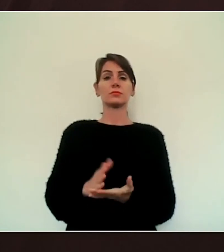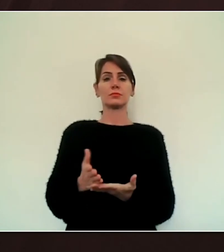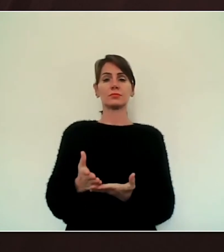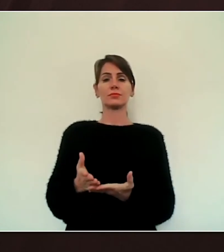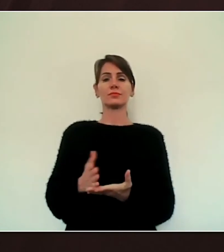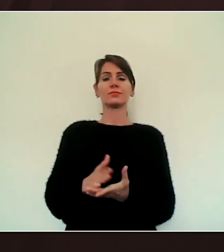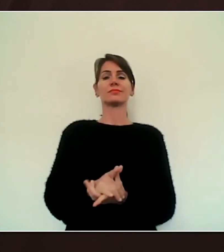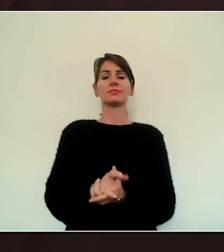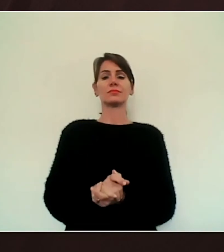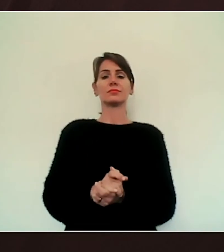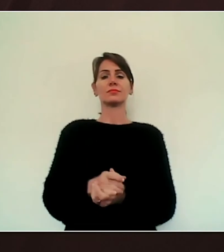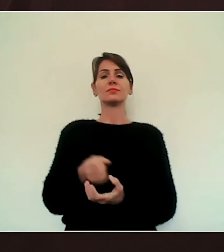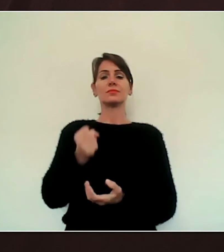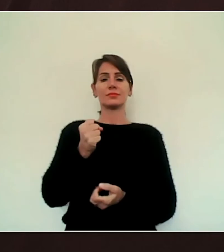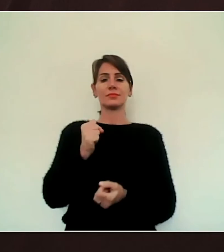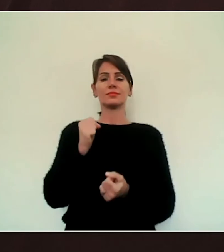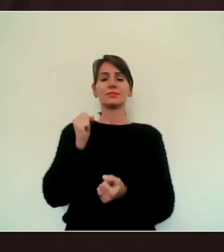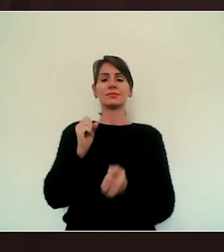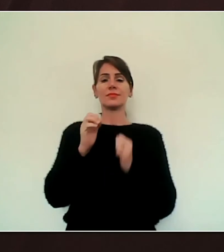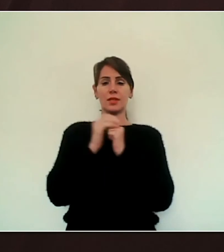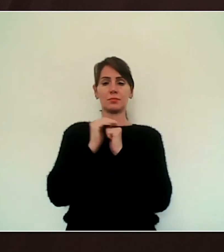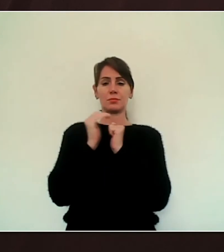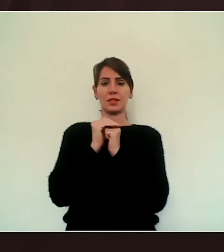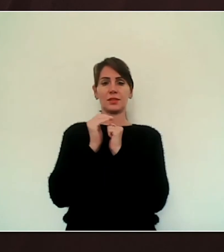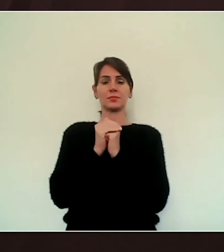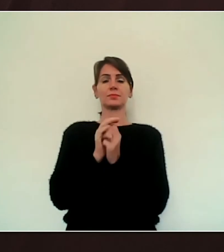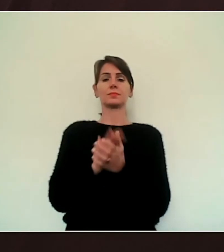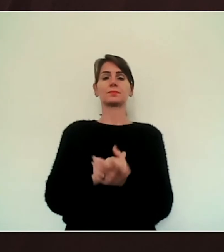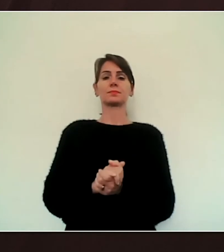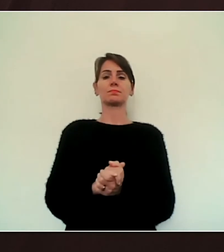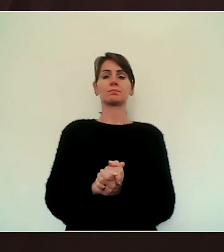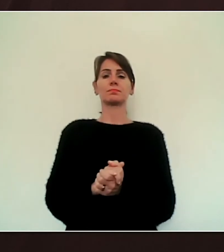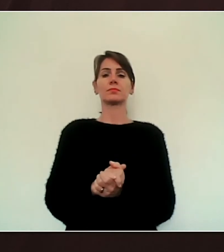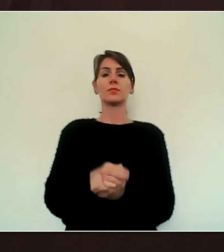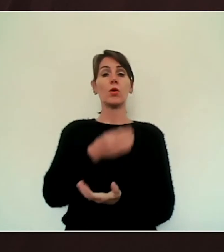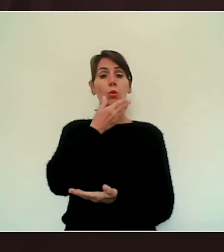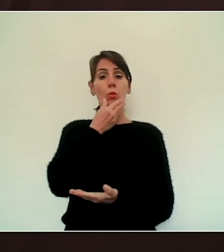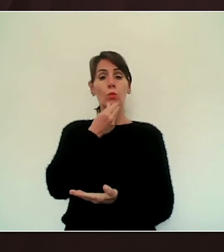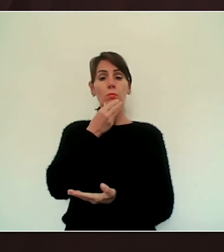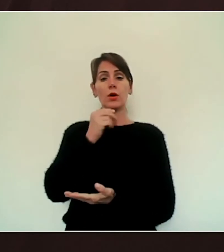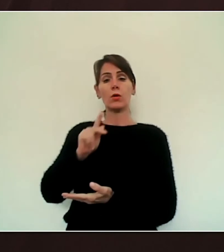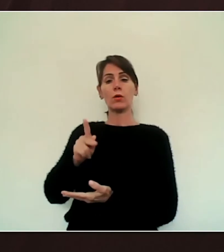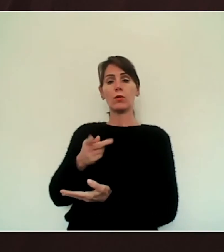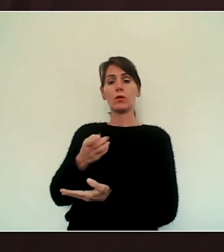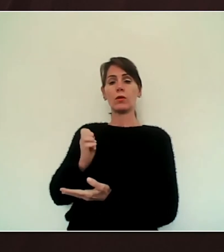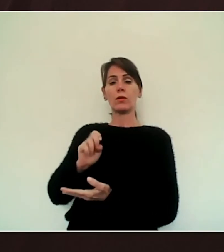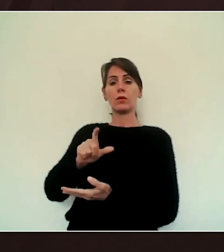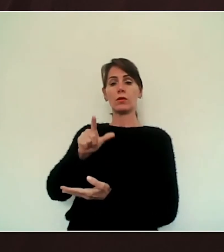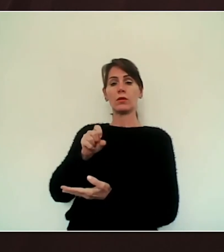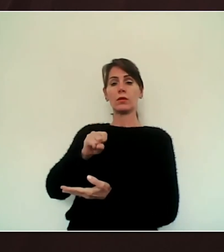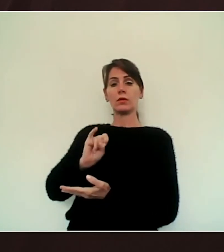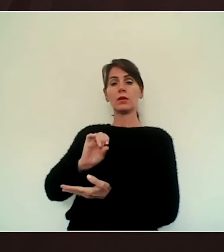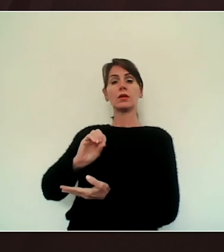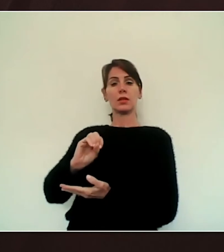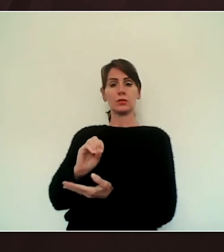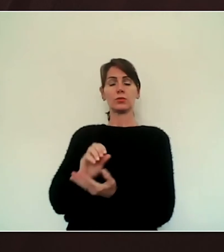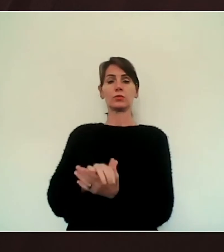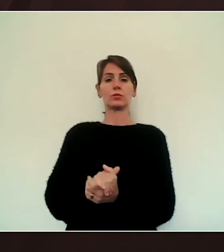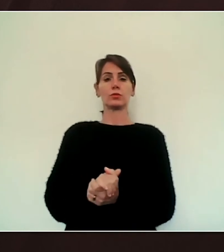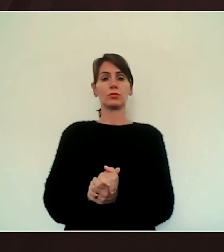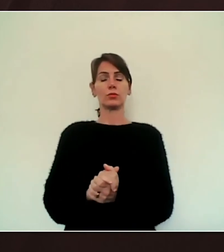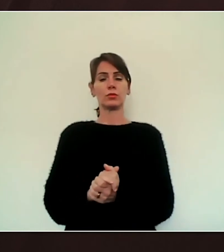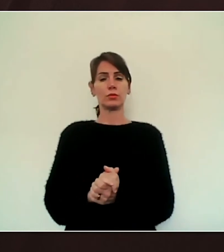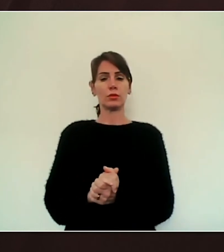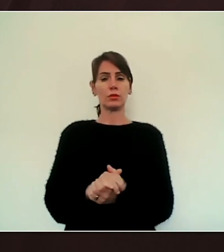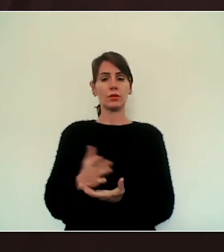lá. Amém. Outra vez falhou. Vem para cá, vem perto de mim, vai lá. Amém. Jesus é o Senhor. Realmente a gente fica